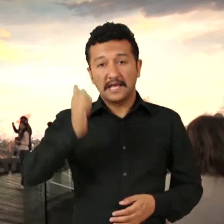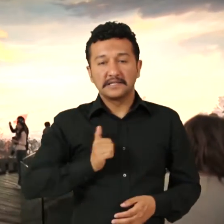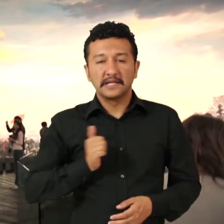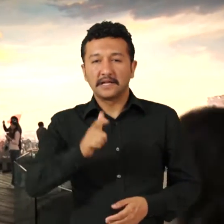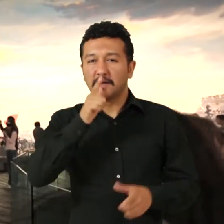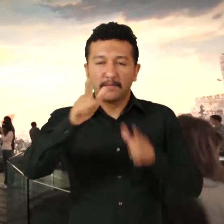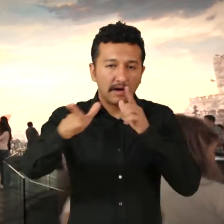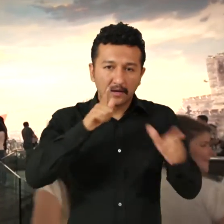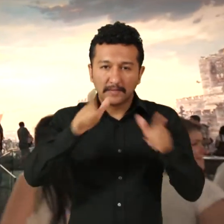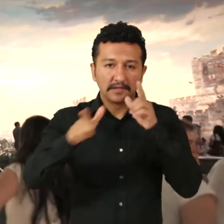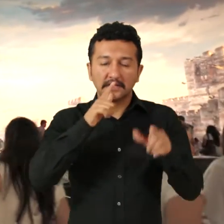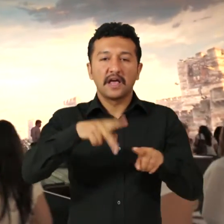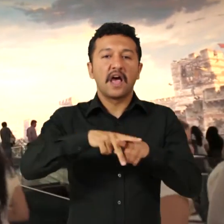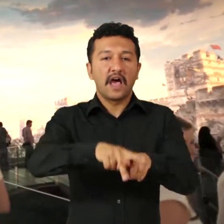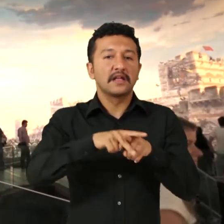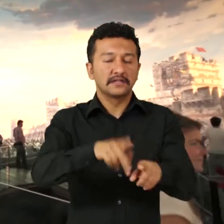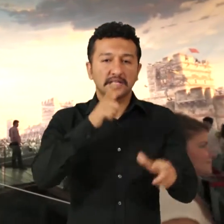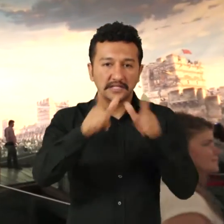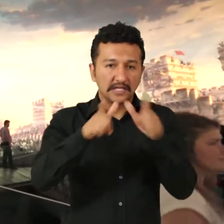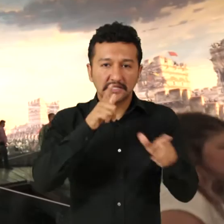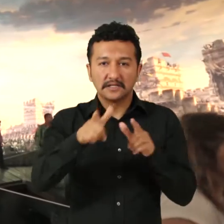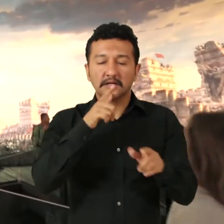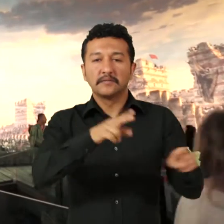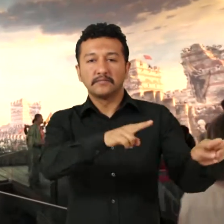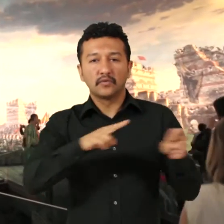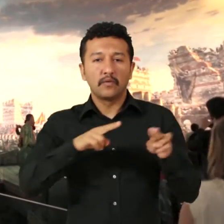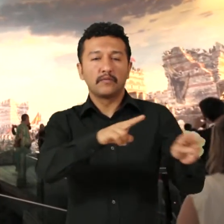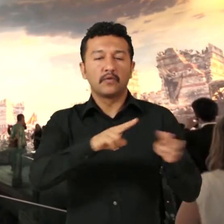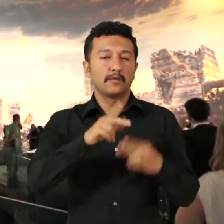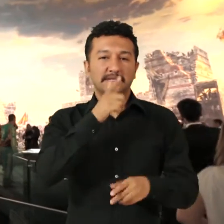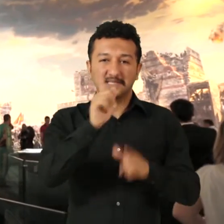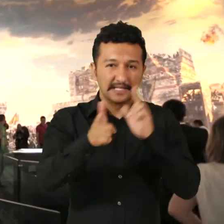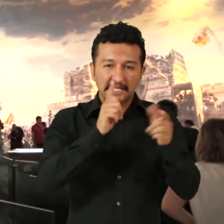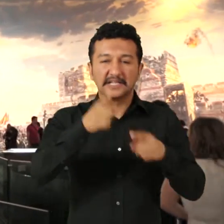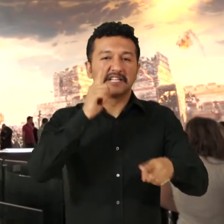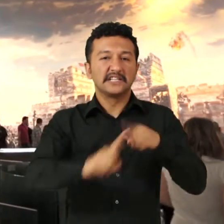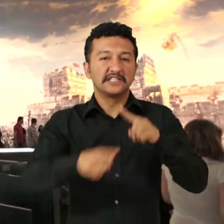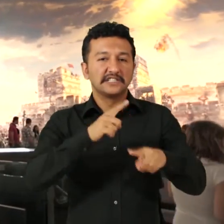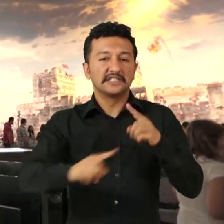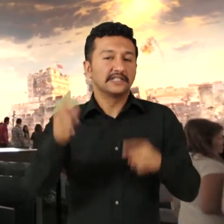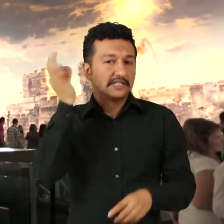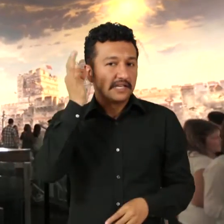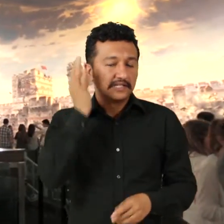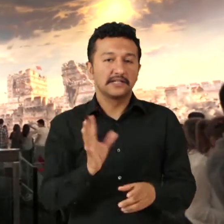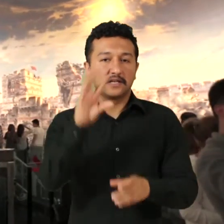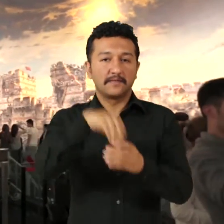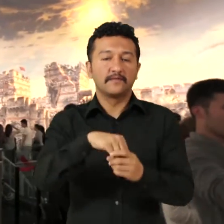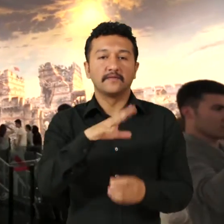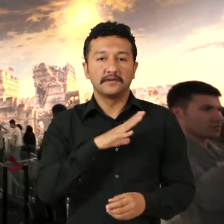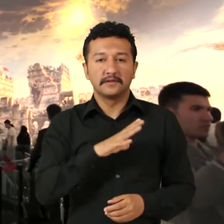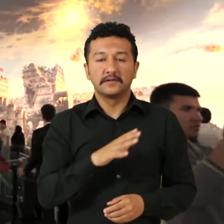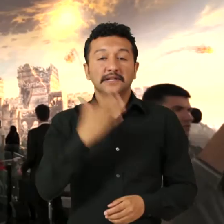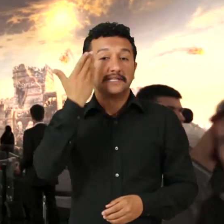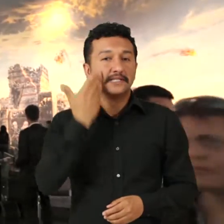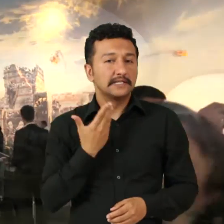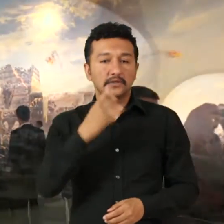tekbir sesleri, nal sesleri, surlarda patlayan top sesleri, kılıç şakırtıları yer almaktadır.